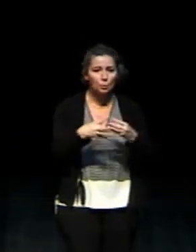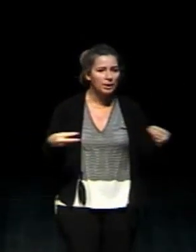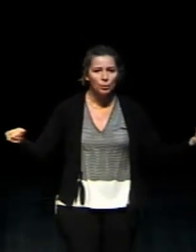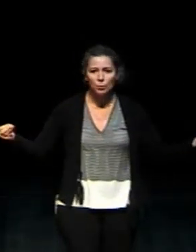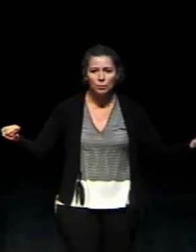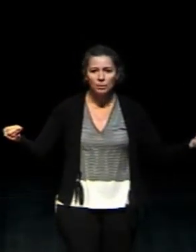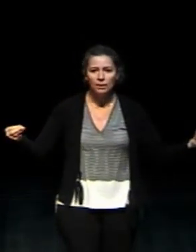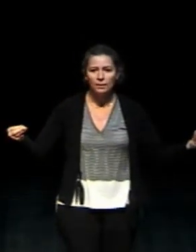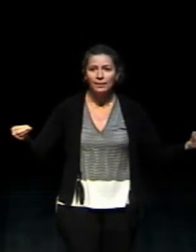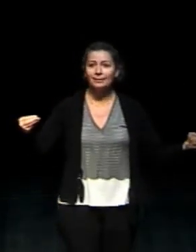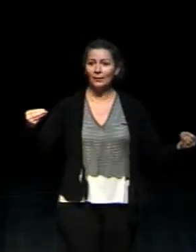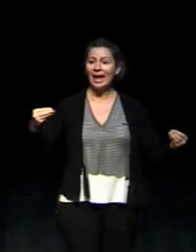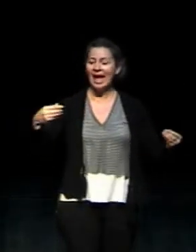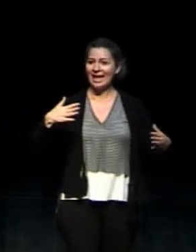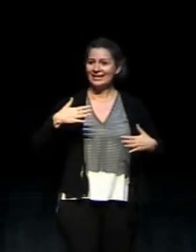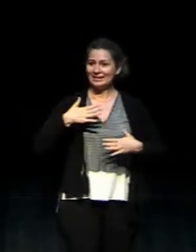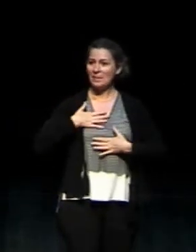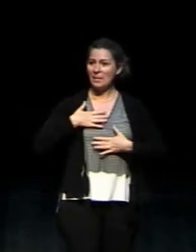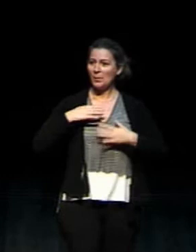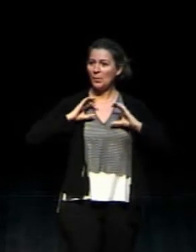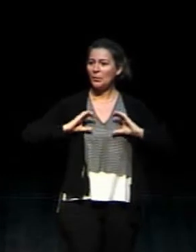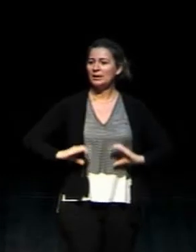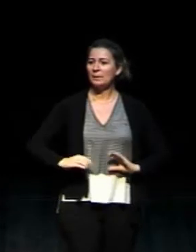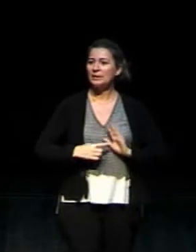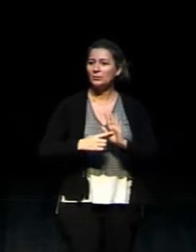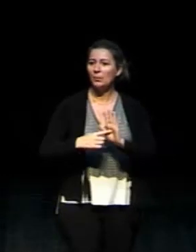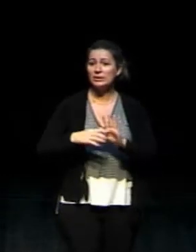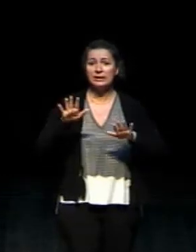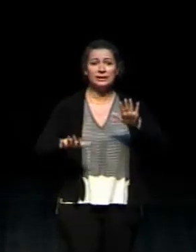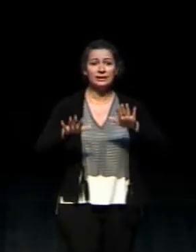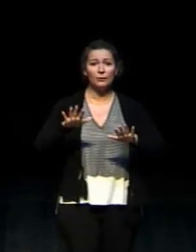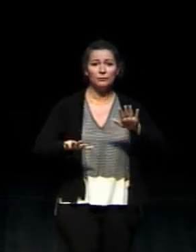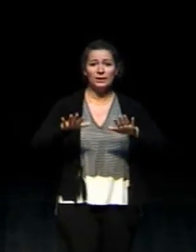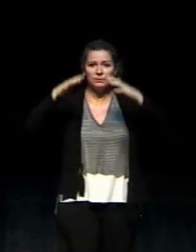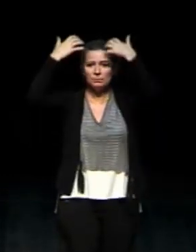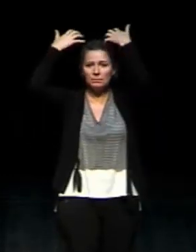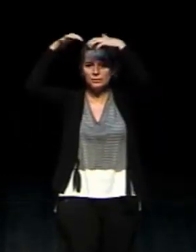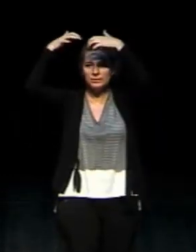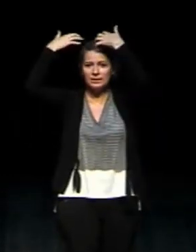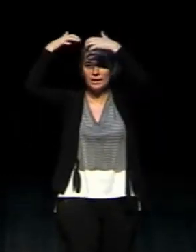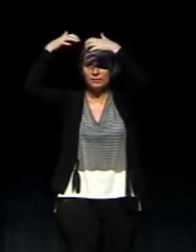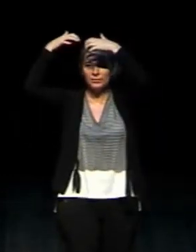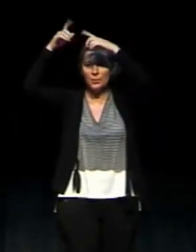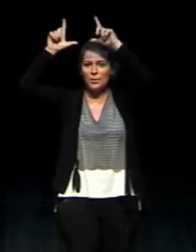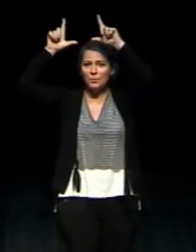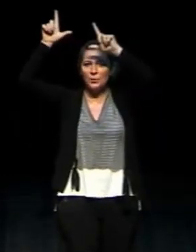dizer absolutamente nada. Sumiu. Então, esse meu comportamento mostra que o